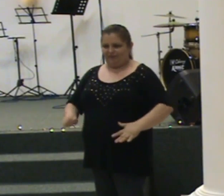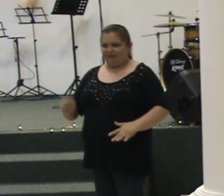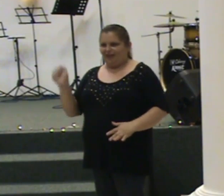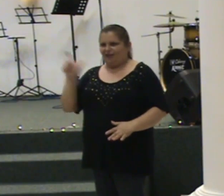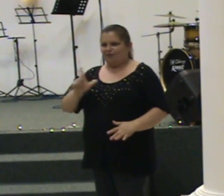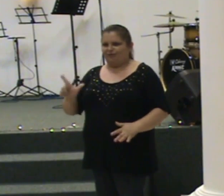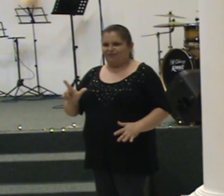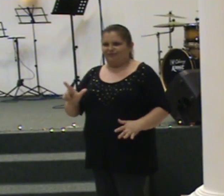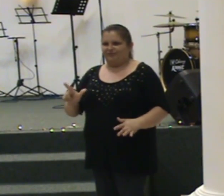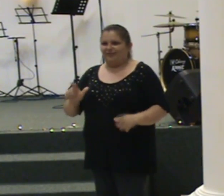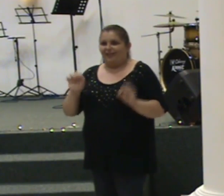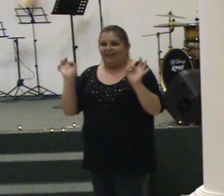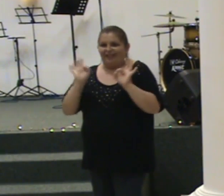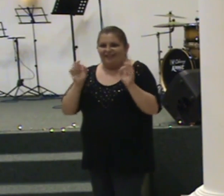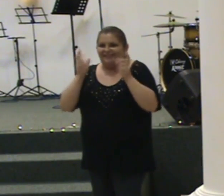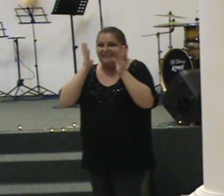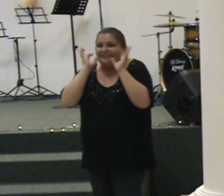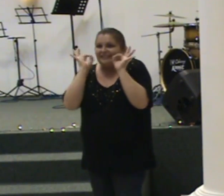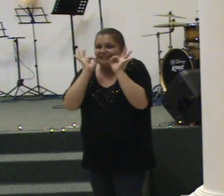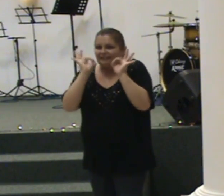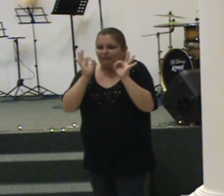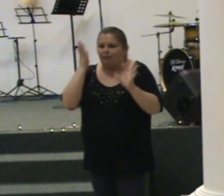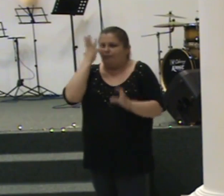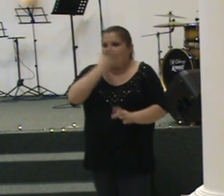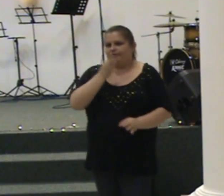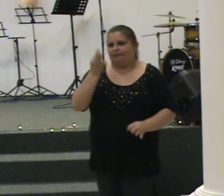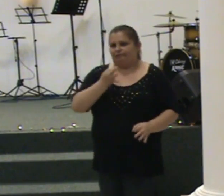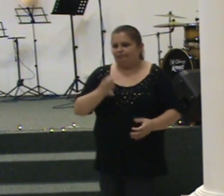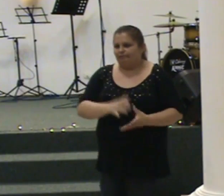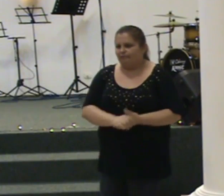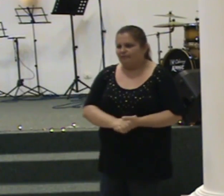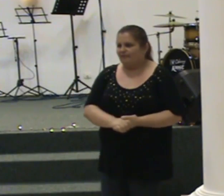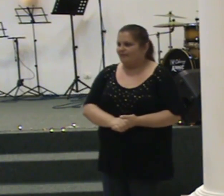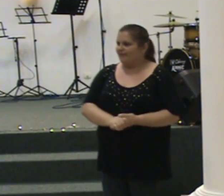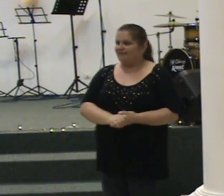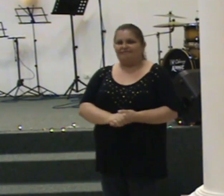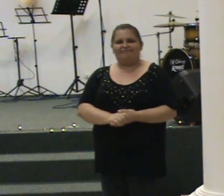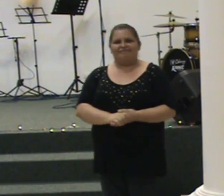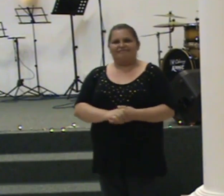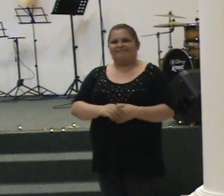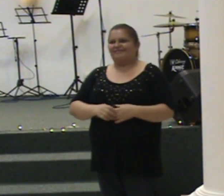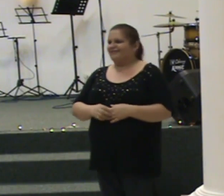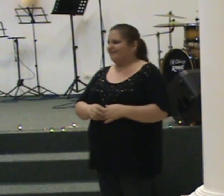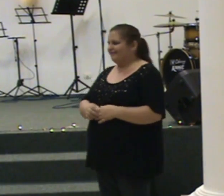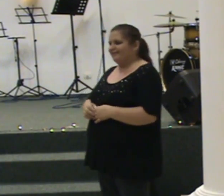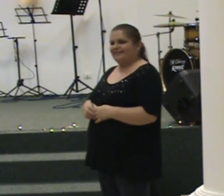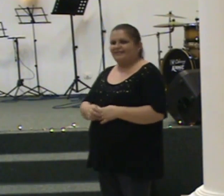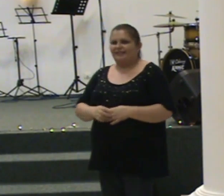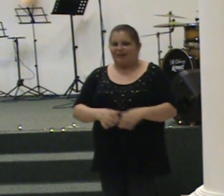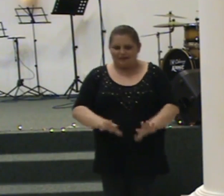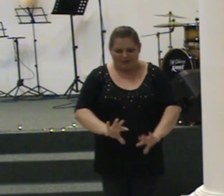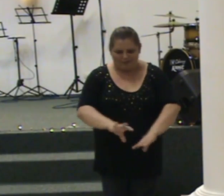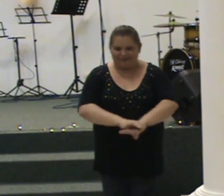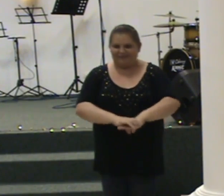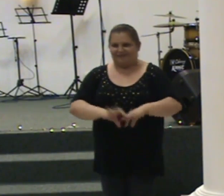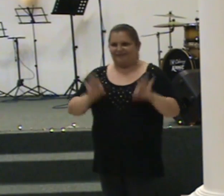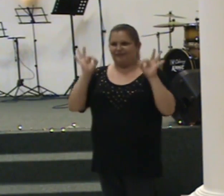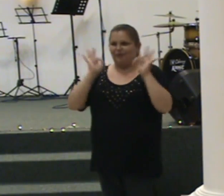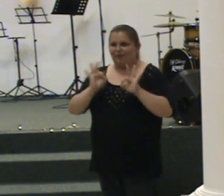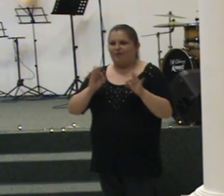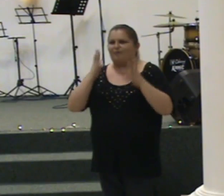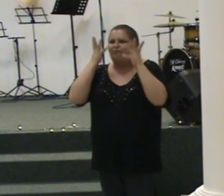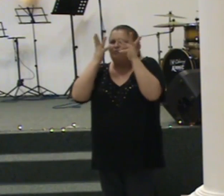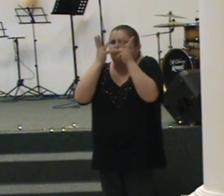azul, que era a coisa mais linda. Aquela menina parecia uma Cinderela, com sapatinho novo,